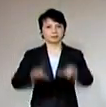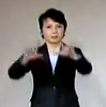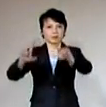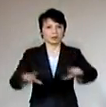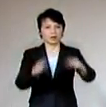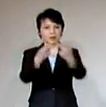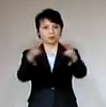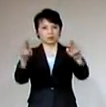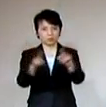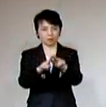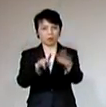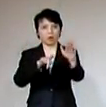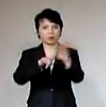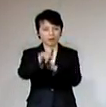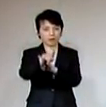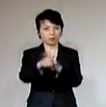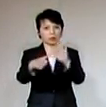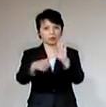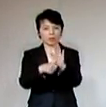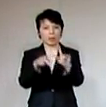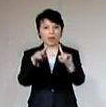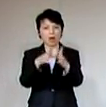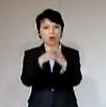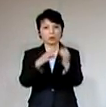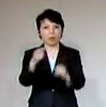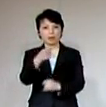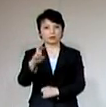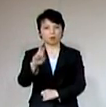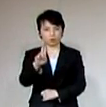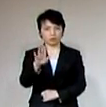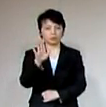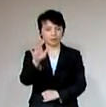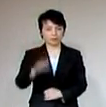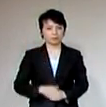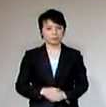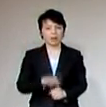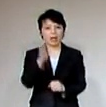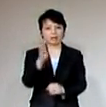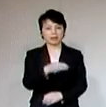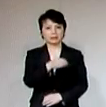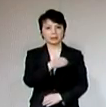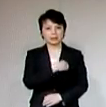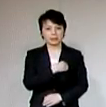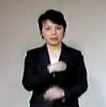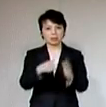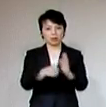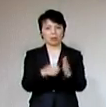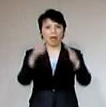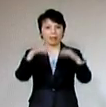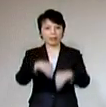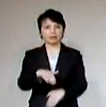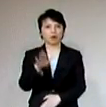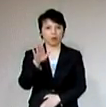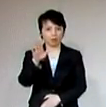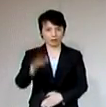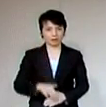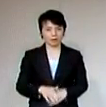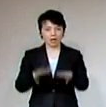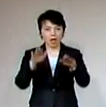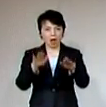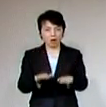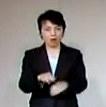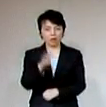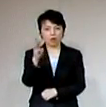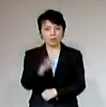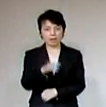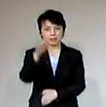生活の党代表小沢一郎でございます。 参議院議員の谷良子です。今回の